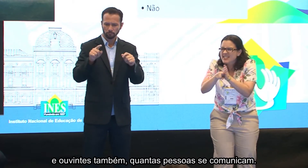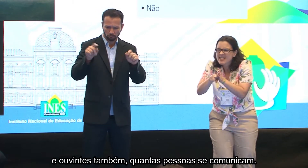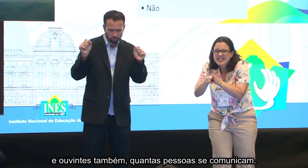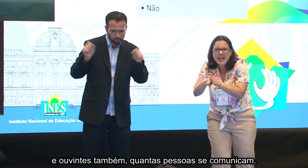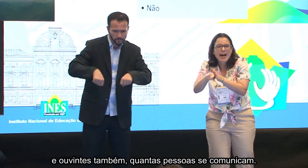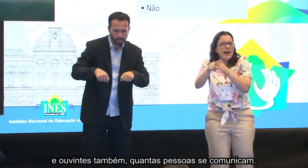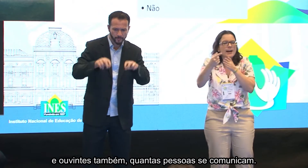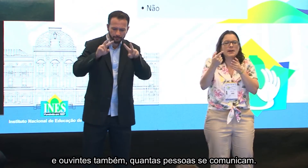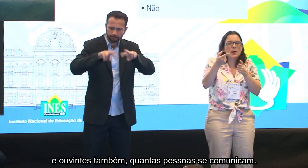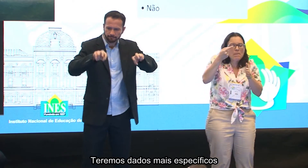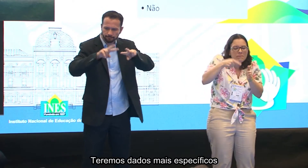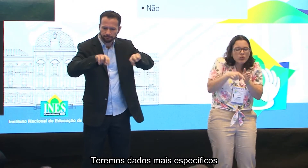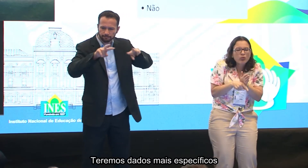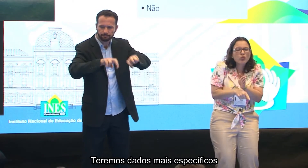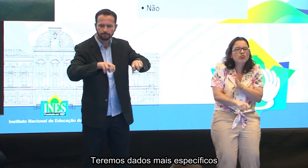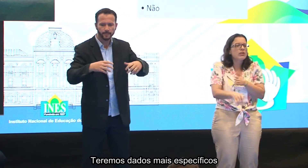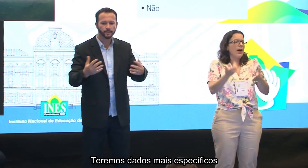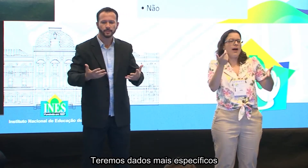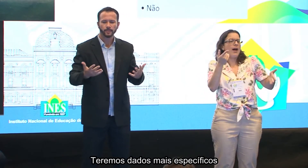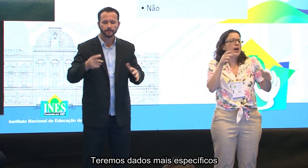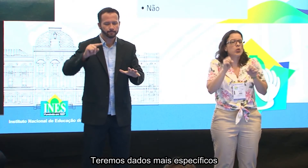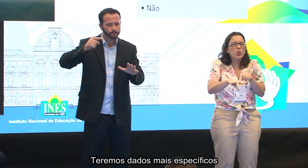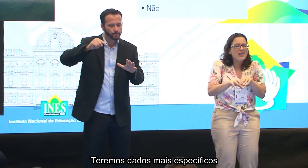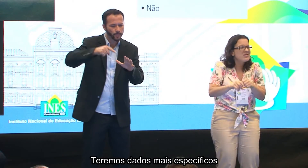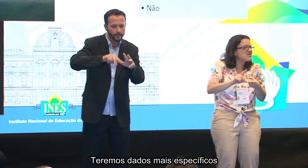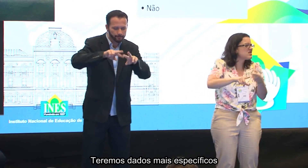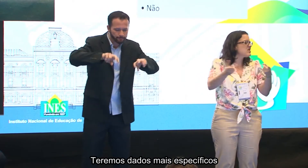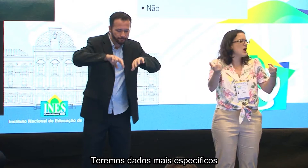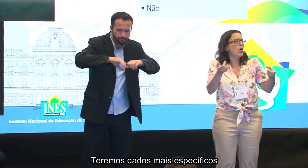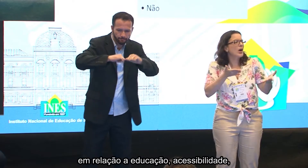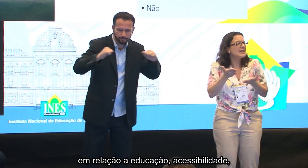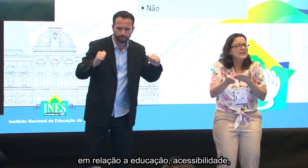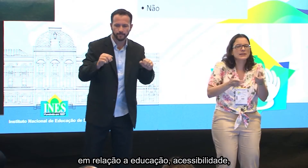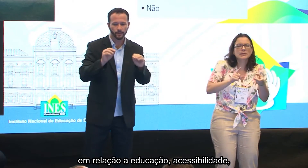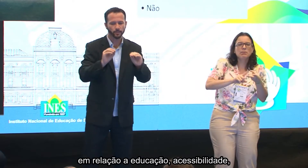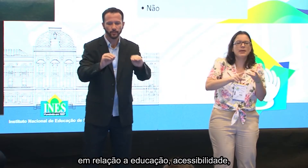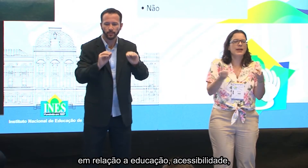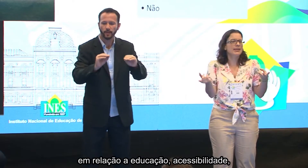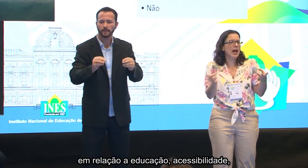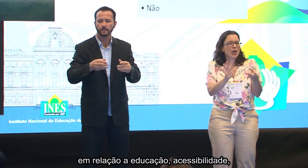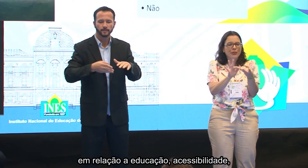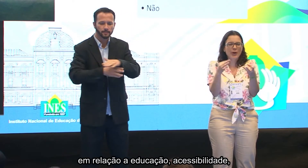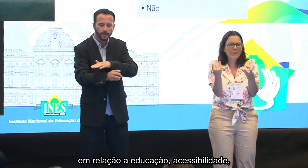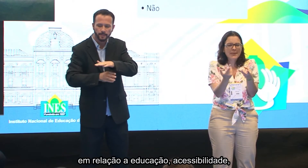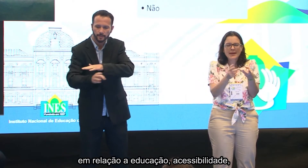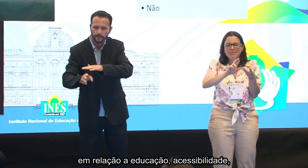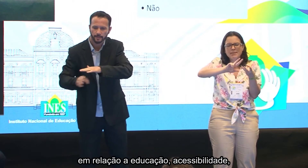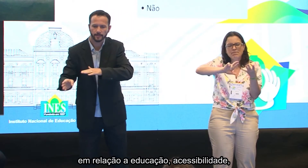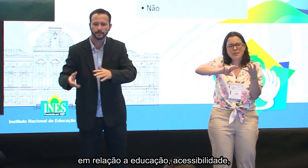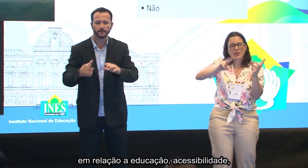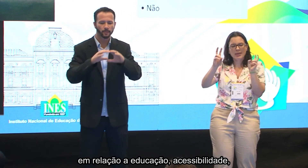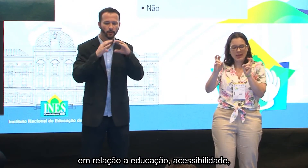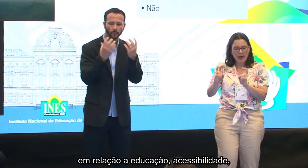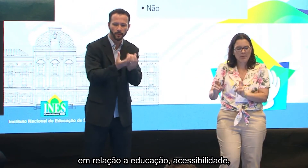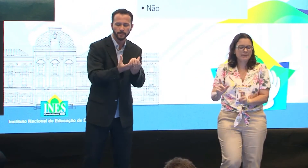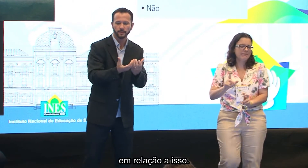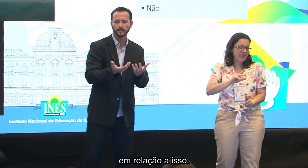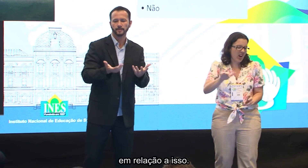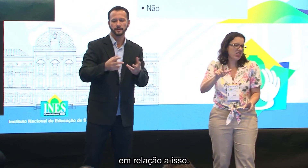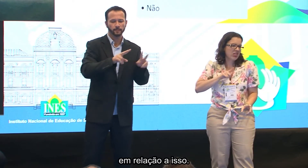pessoas se comunicam? Então, teremos dados mais específicos em relação à educação, acessibilidade, em relação